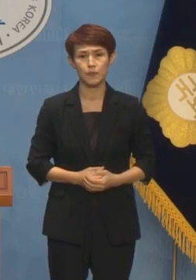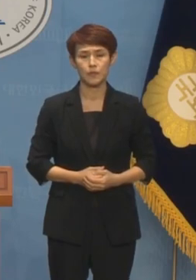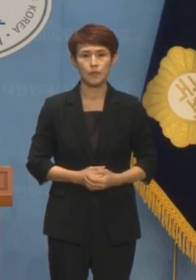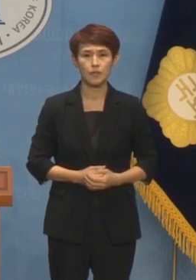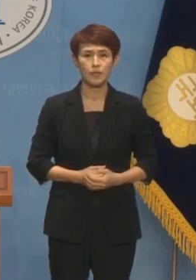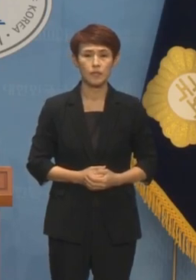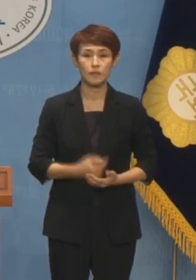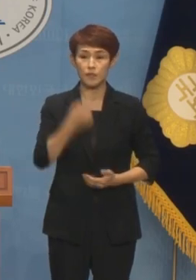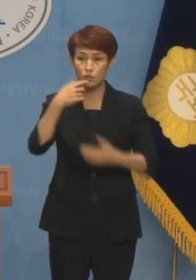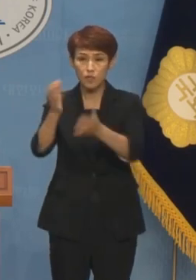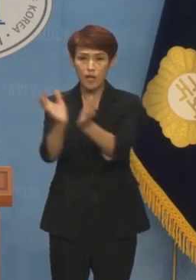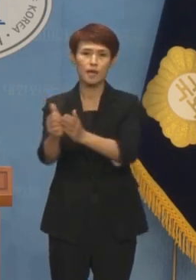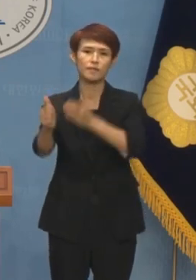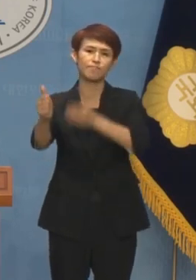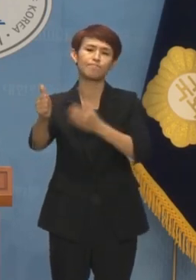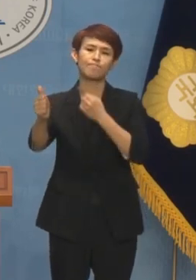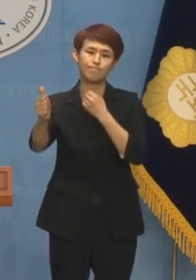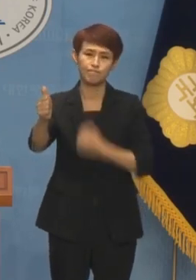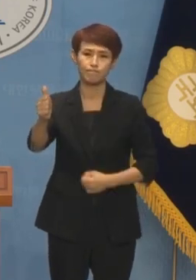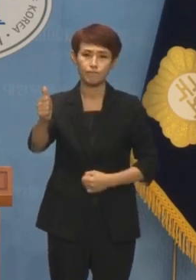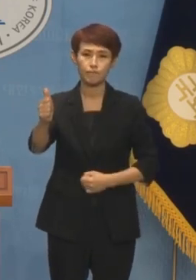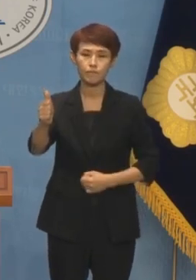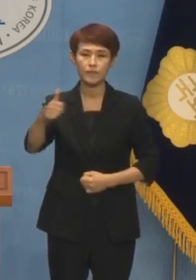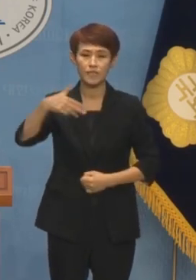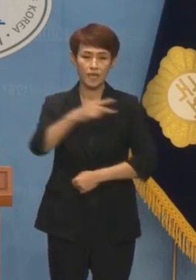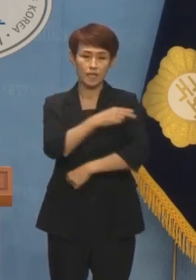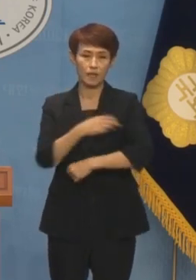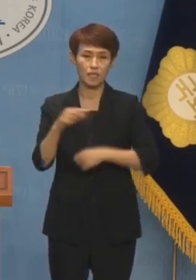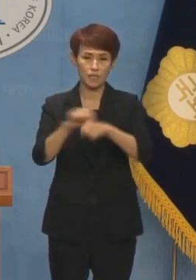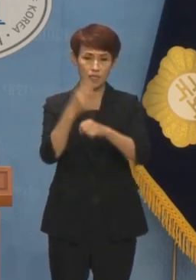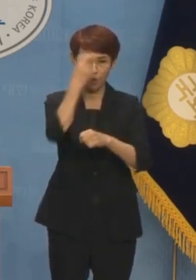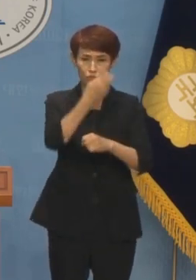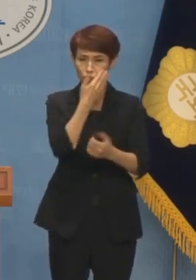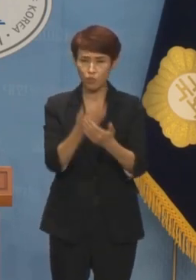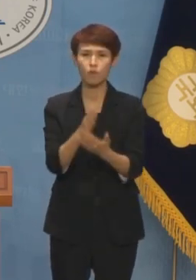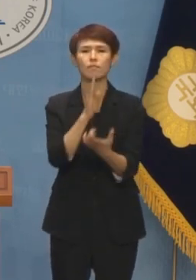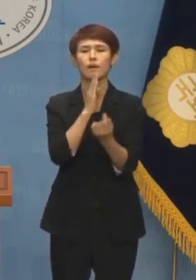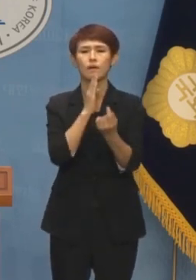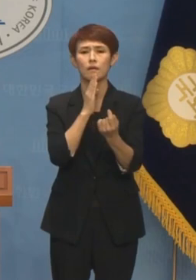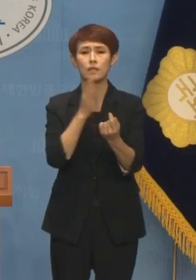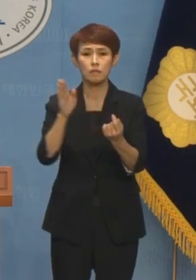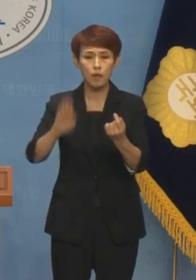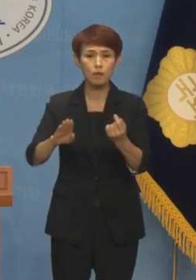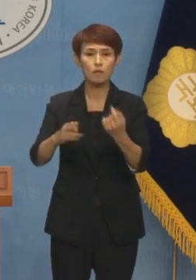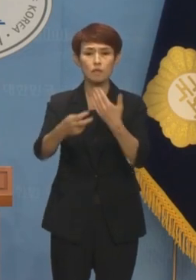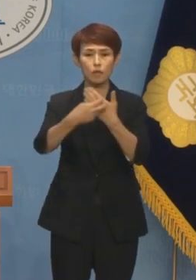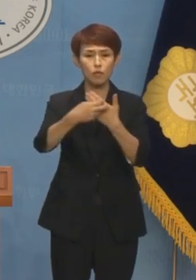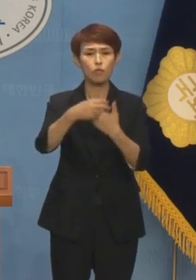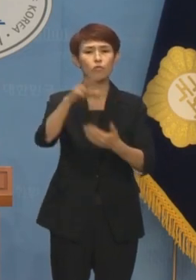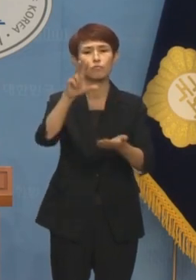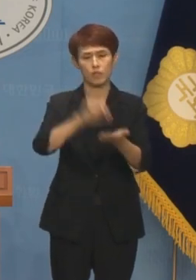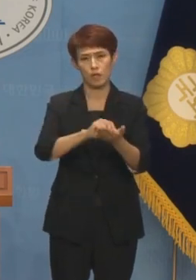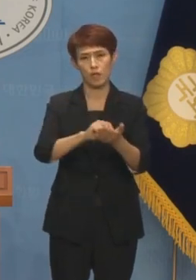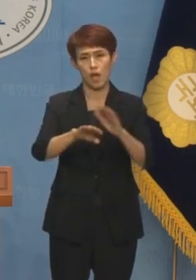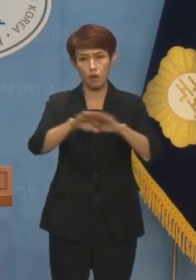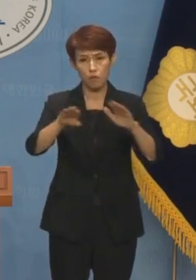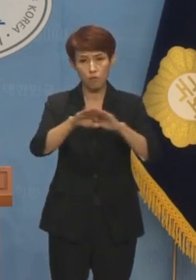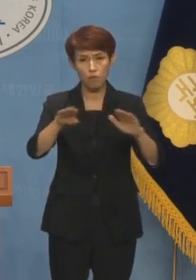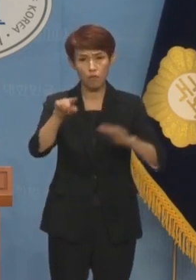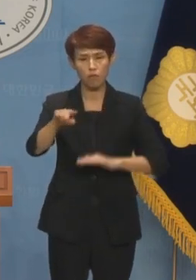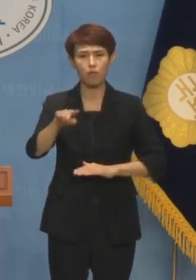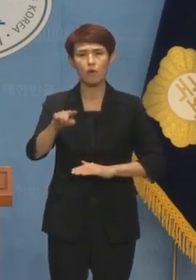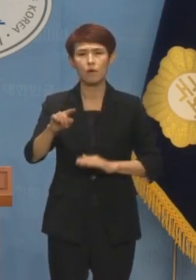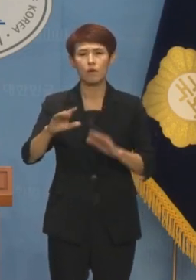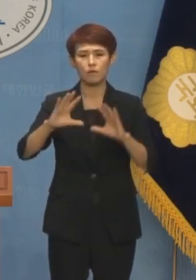다수당인 민주당에게도 요구합니다. 최상봉 특검도 중요한 이슈지만 의료 대란을 해결하는 것 또한